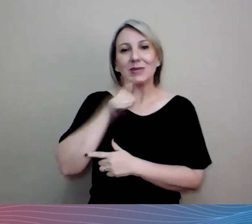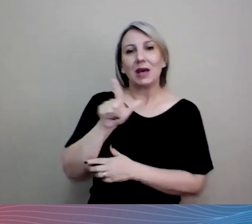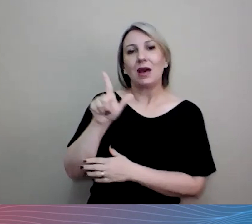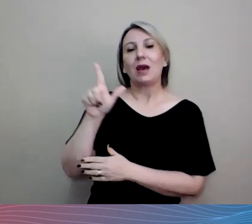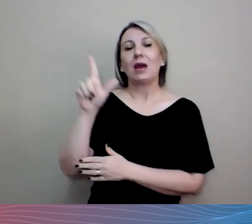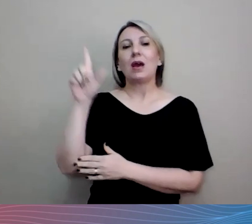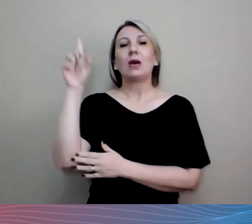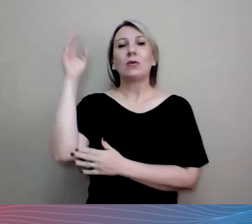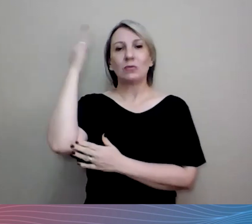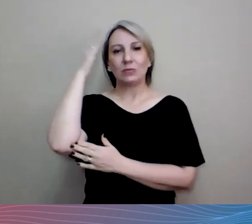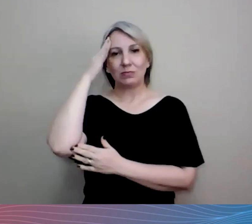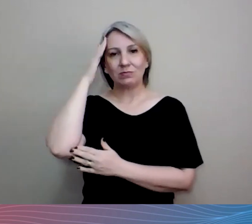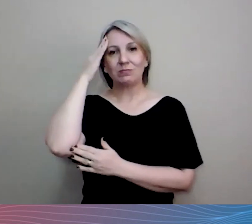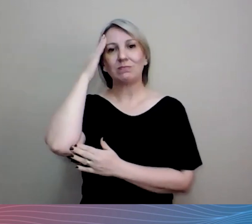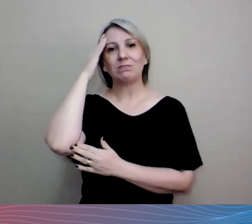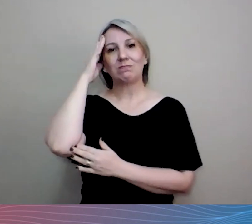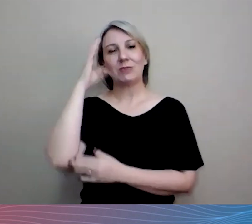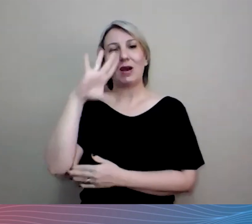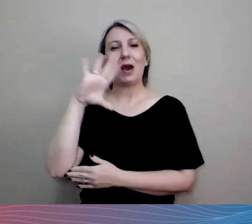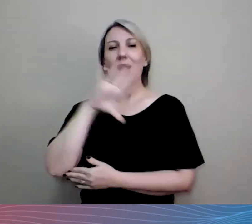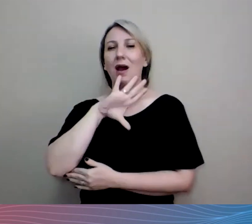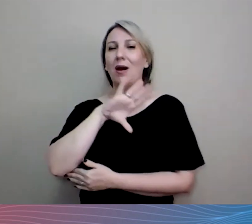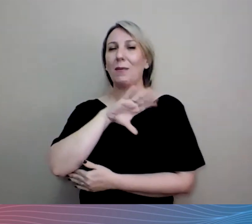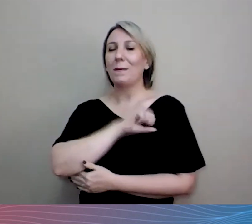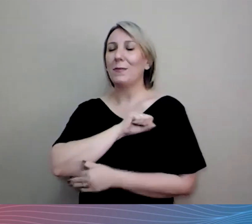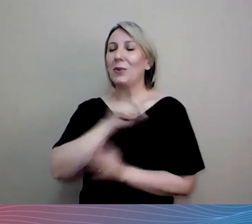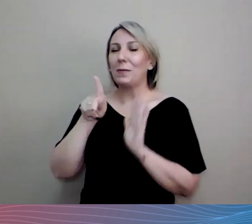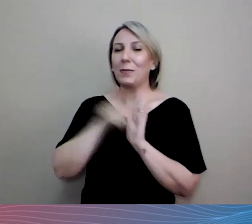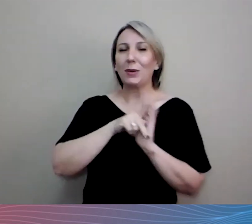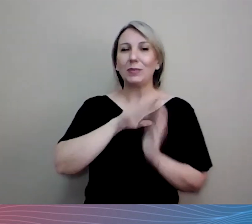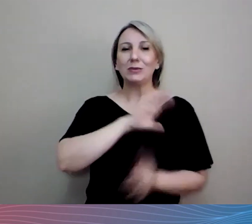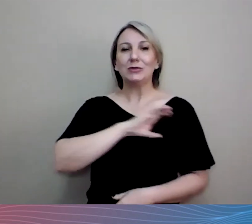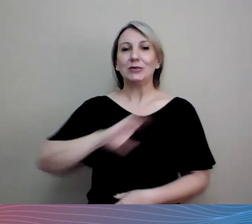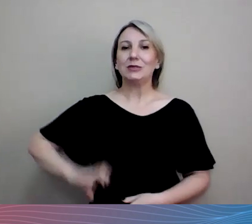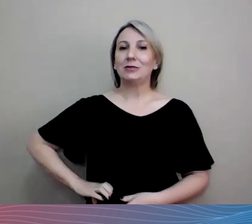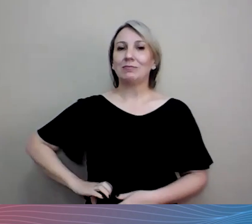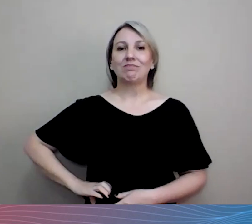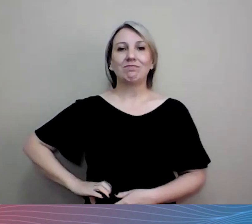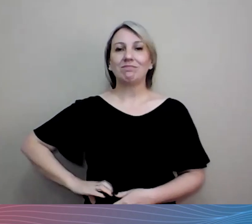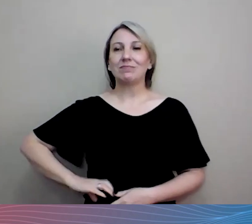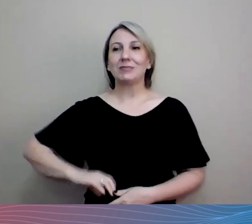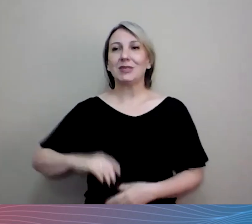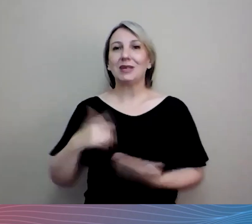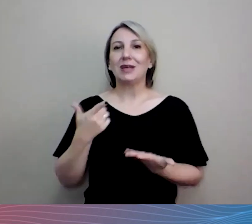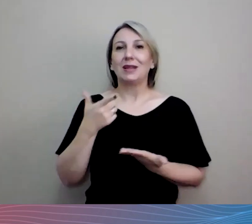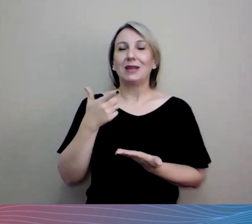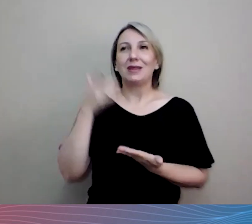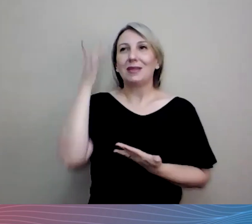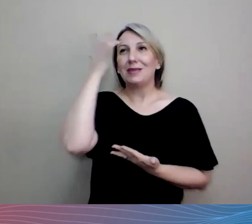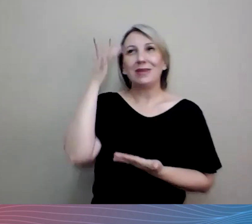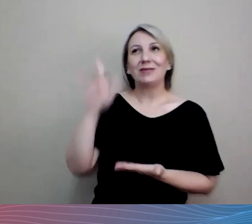de Cristo que excede todo o entendimento. Irmãos, é dessa forma que nós vamos